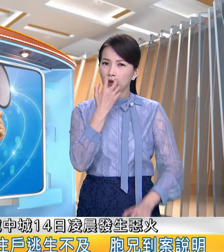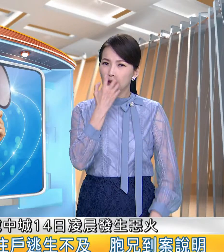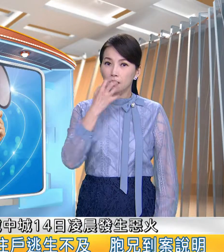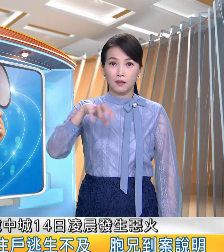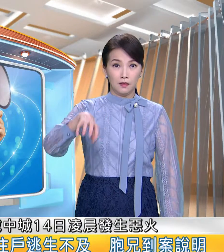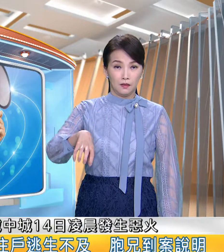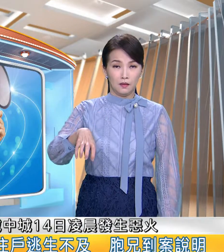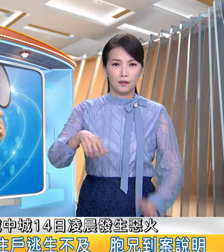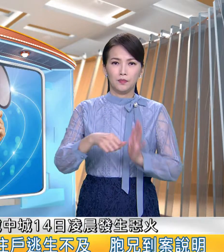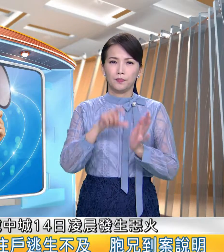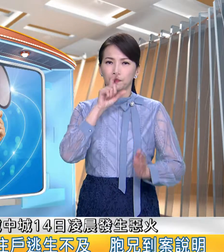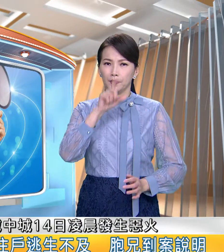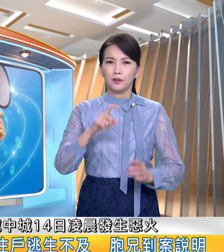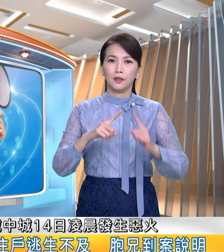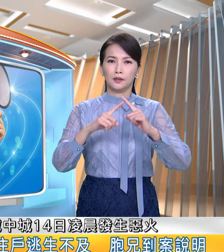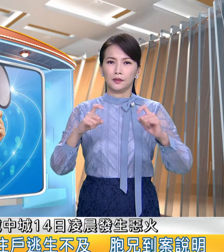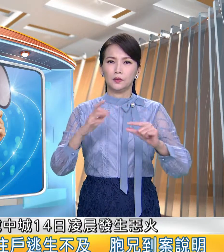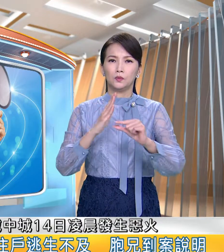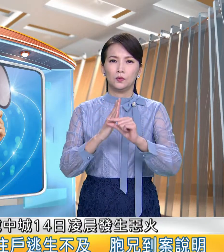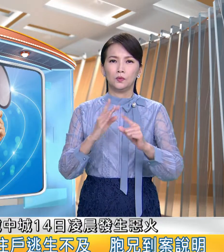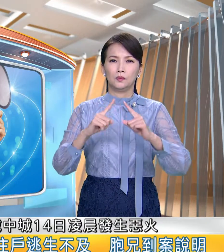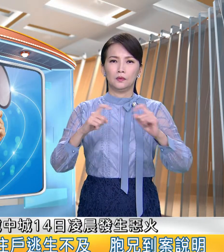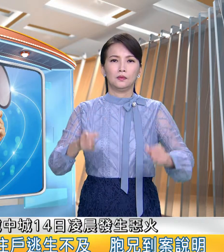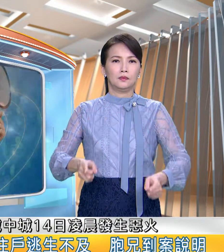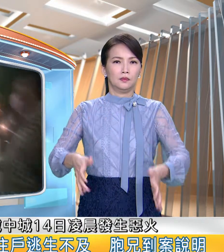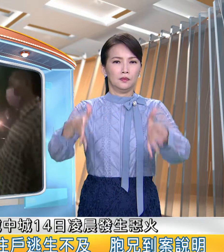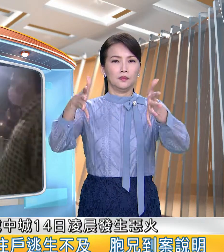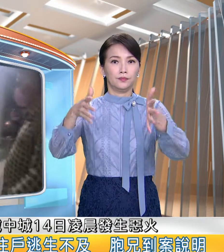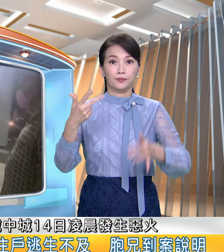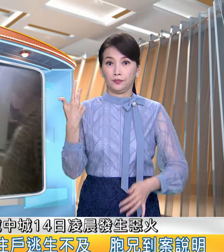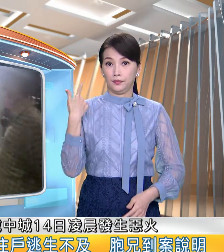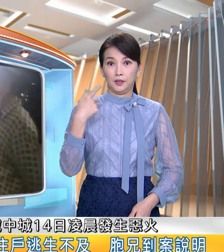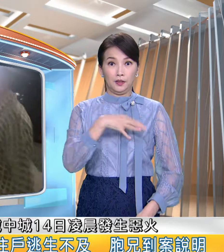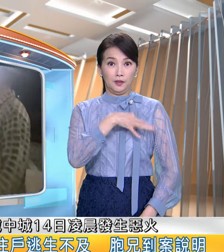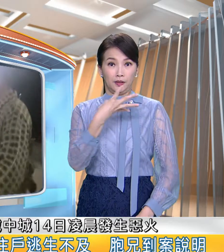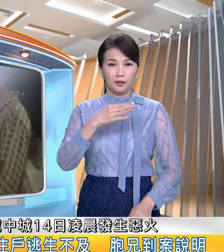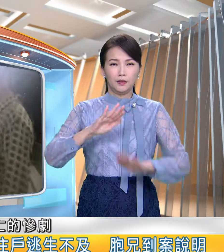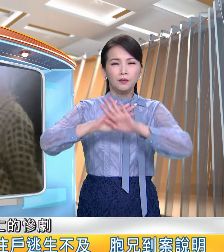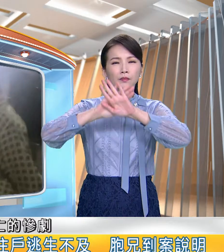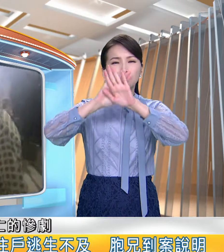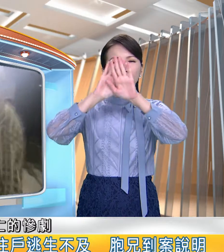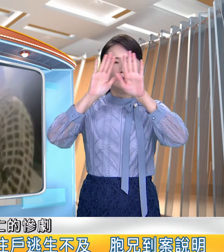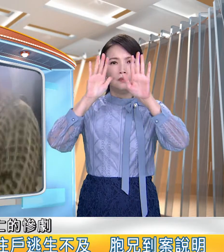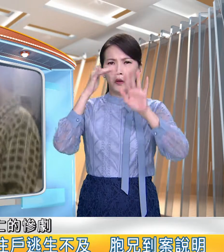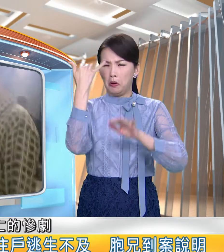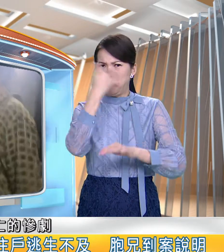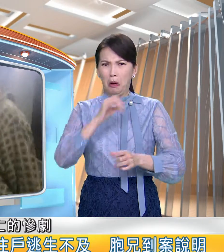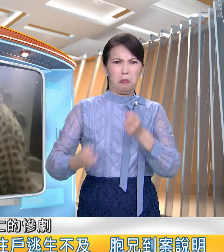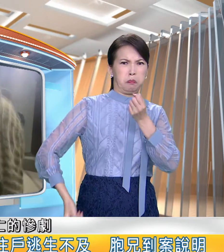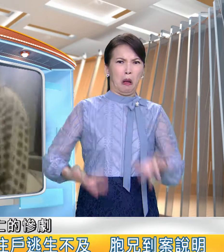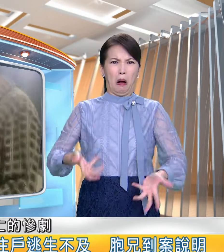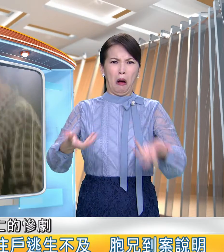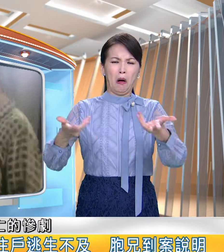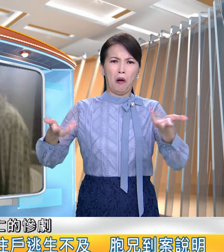高雄盐城区城中城14号凌晨发生了恶火，造成46人死亡的惨